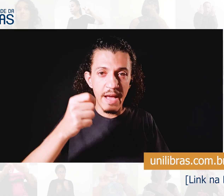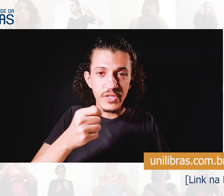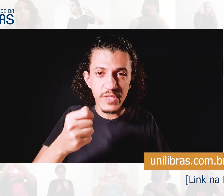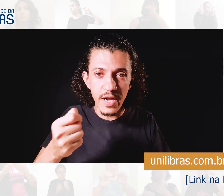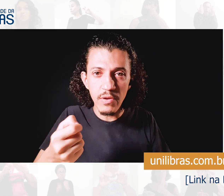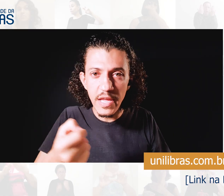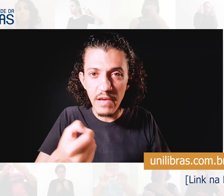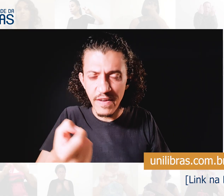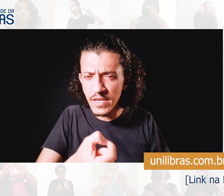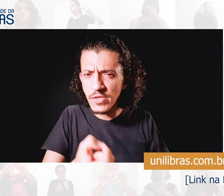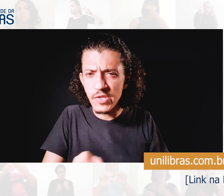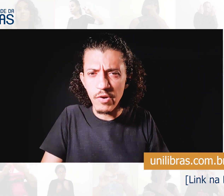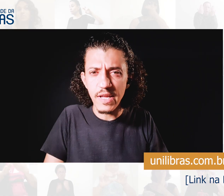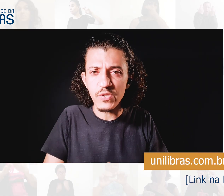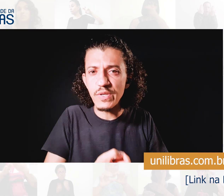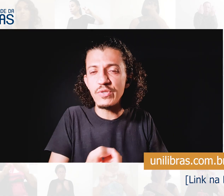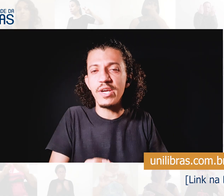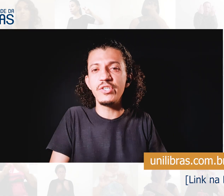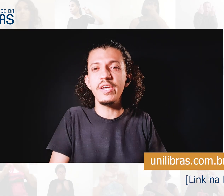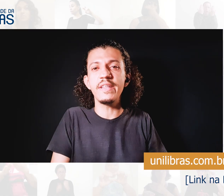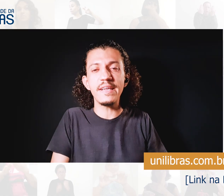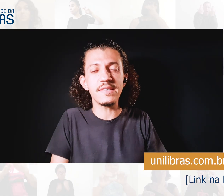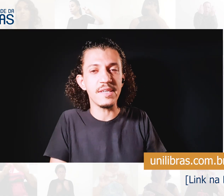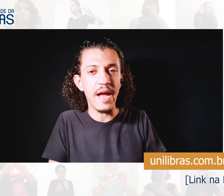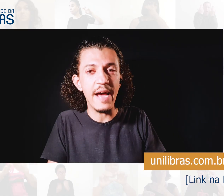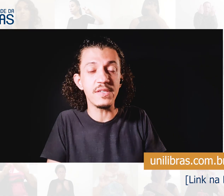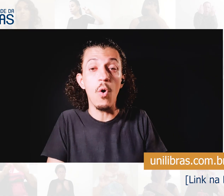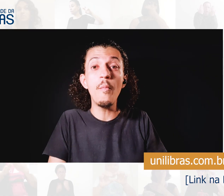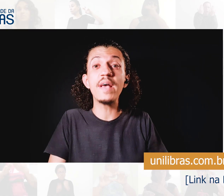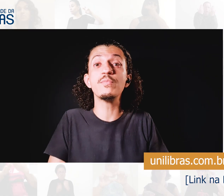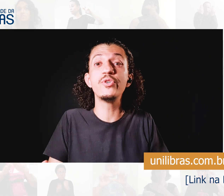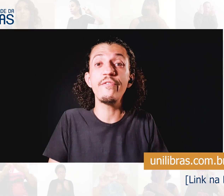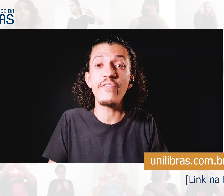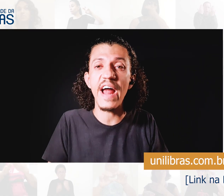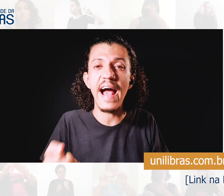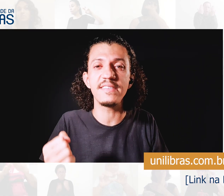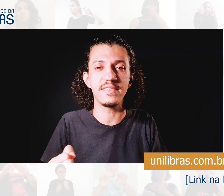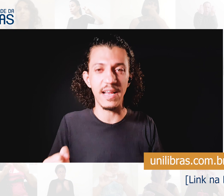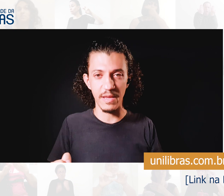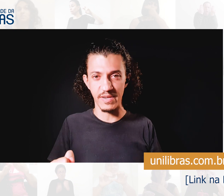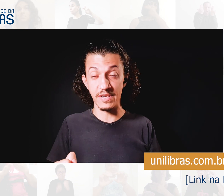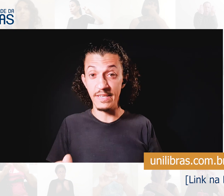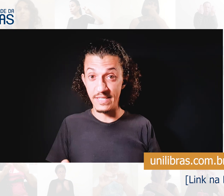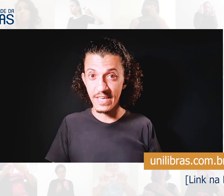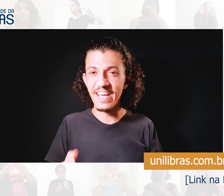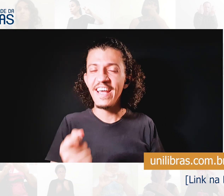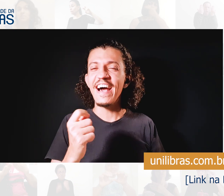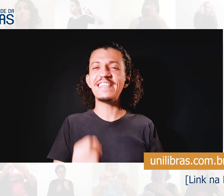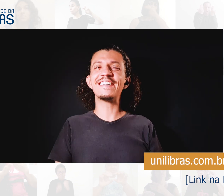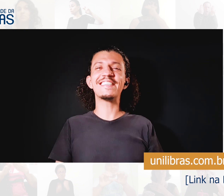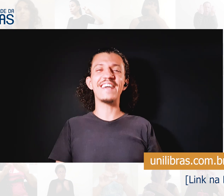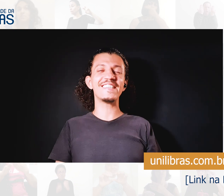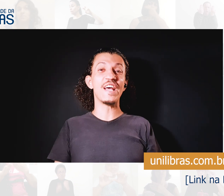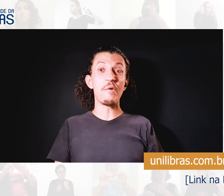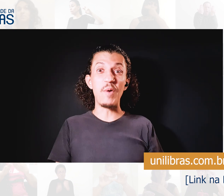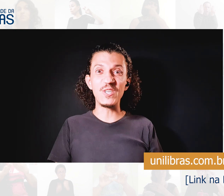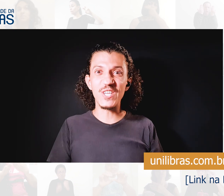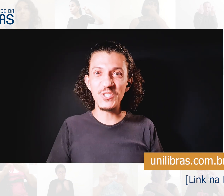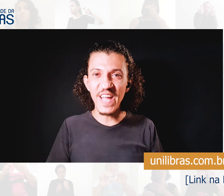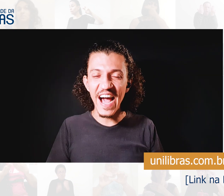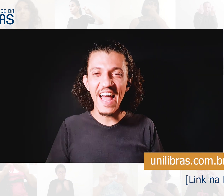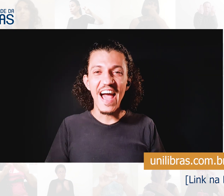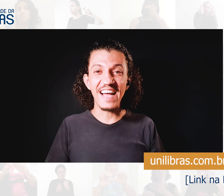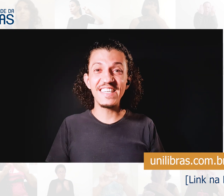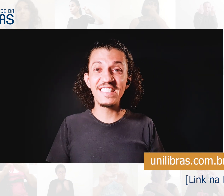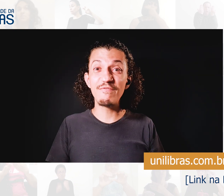quanto registrando ali, fazendo essas anotações no dia a dia desses sinais, ou mesmo de frases da Libras. Sim, a escrita de sinais pode